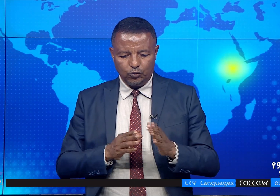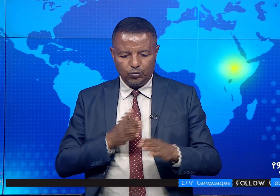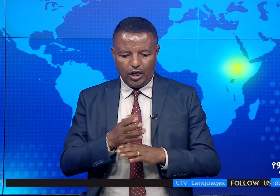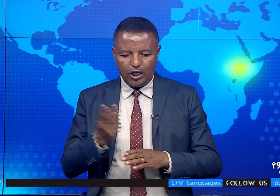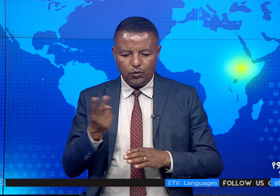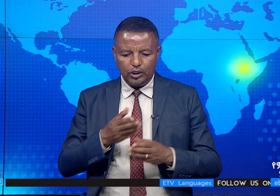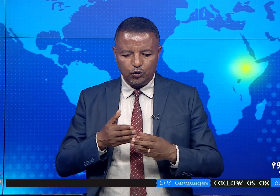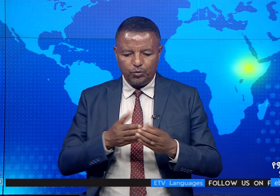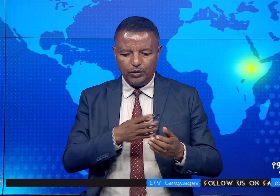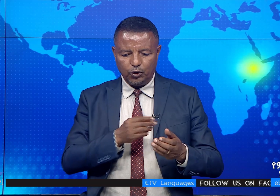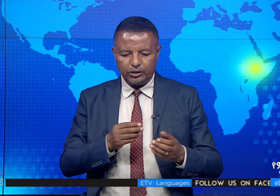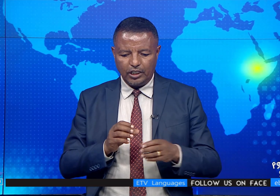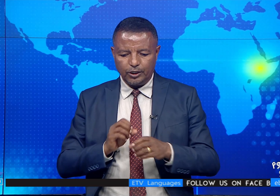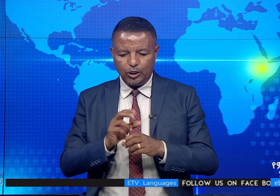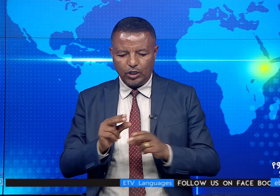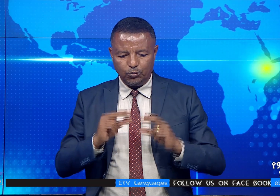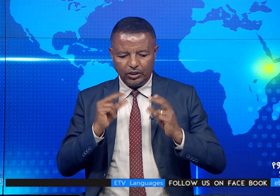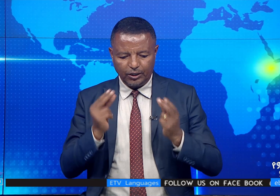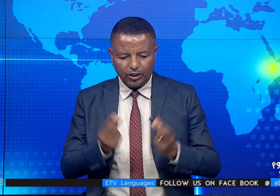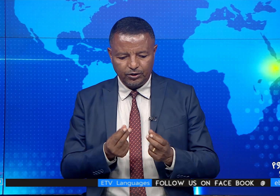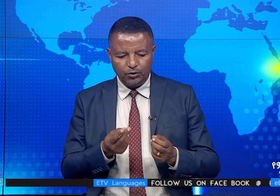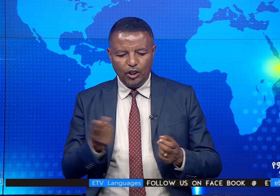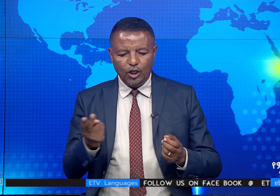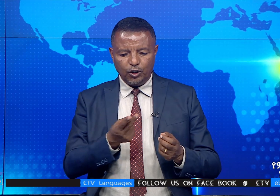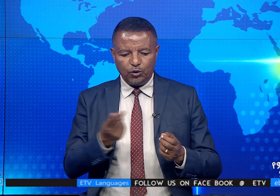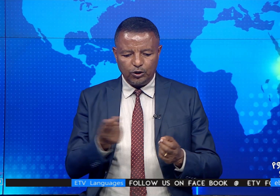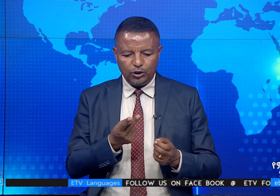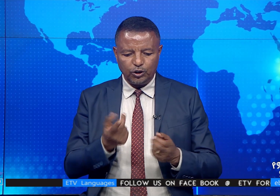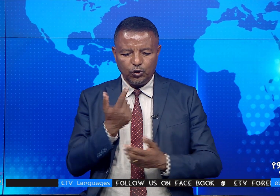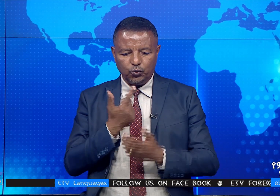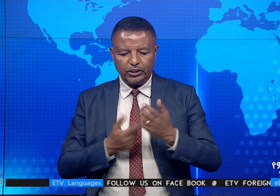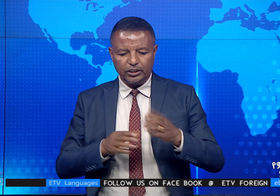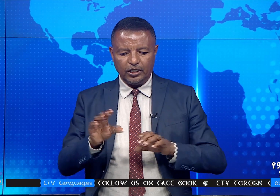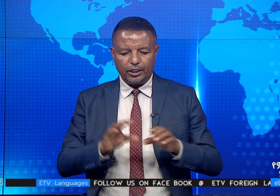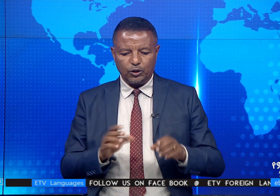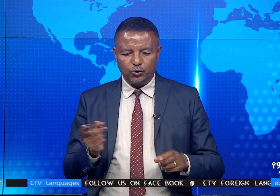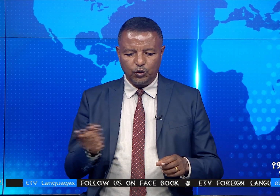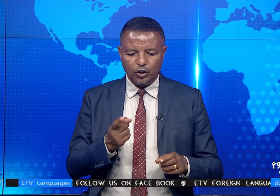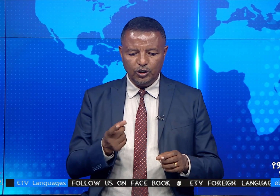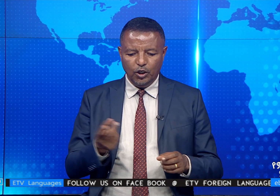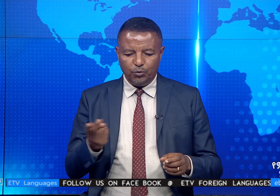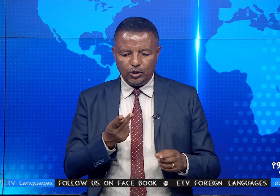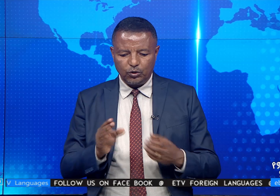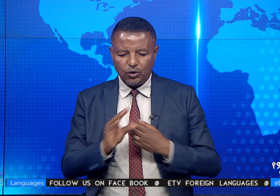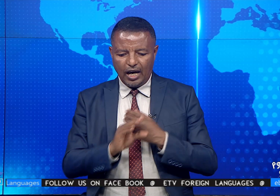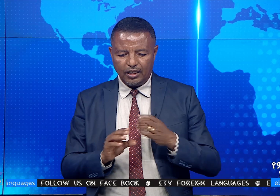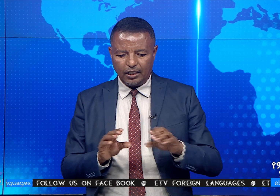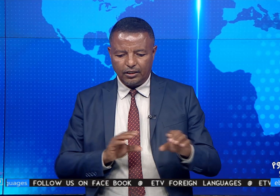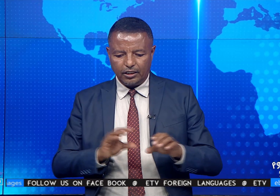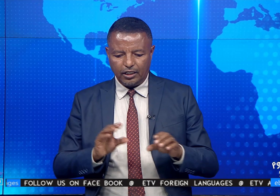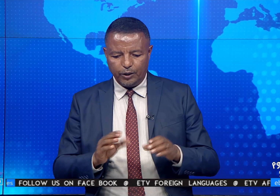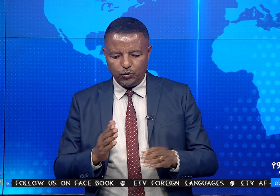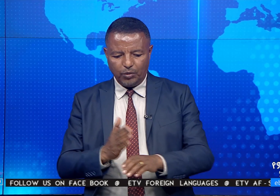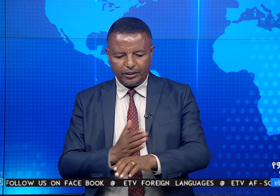ስነስርዓቱ በኋላ ሁለቱ መሪዎችና የልኡካን ቡድናቸው የሁለትዮሽ ውይይት ያደረጉ ሲሆን በሁለቱ